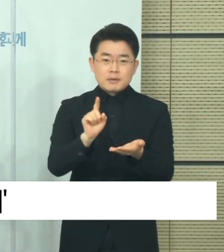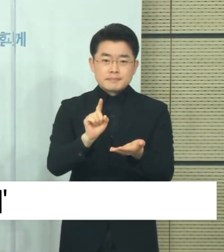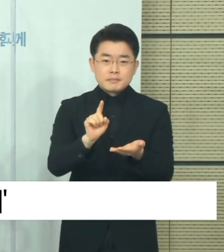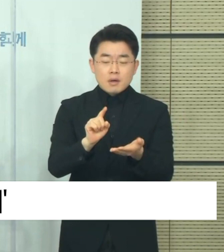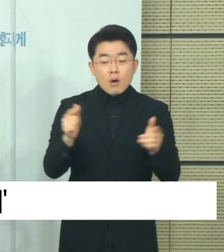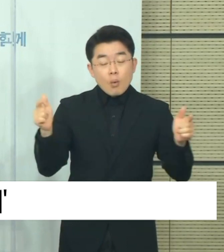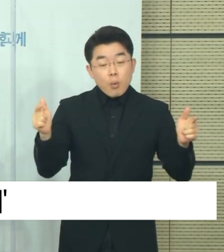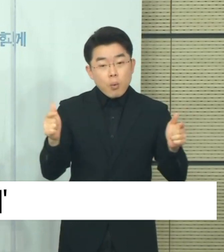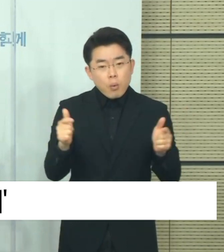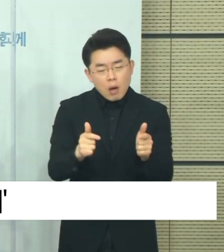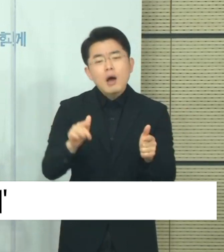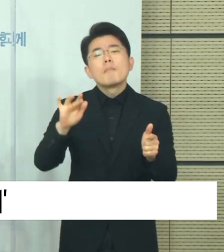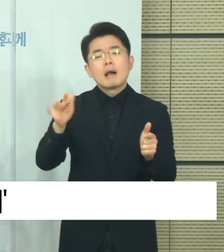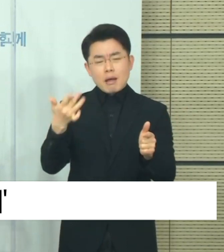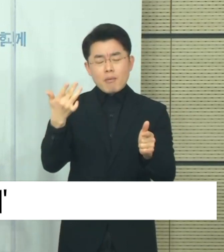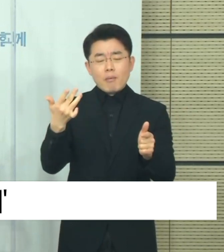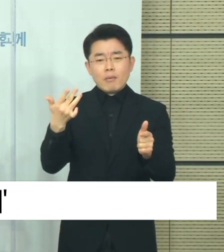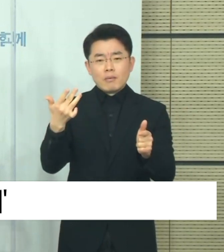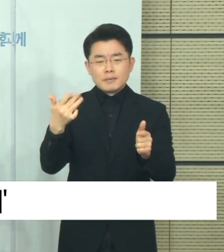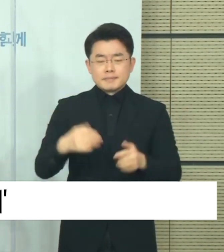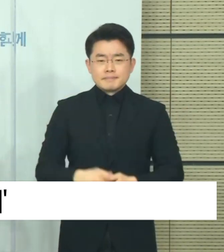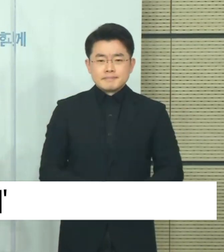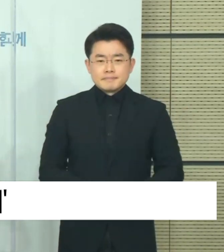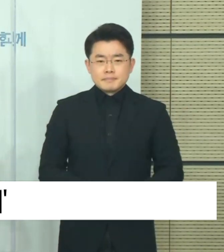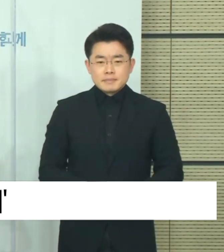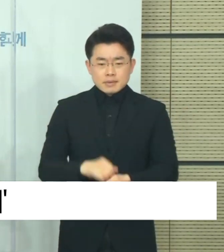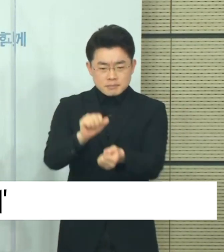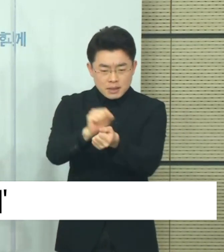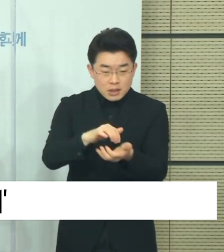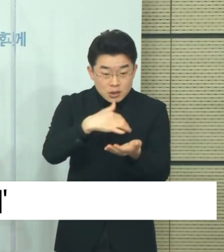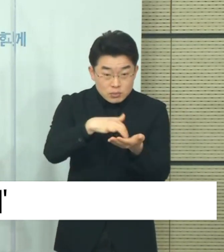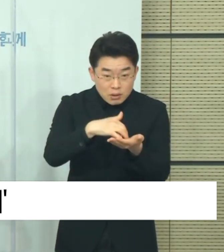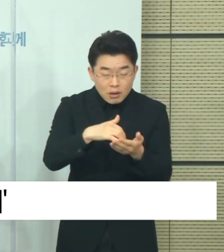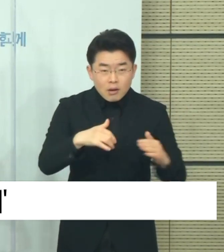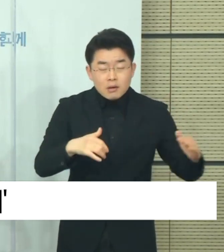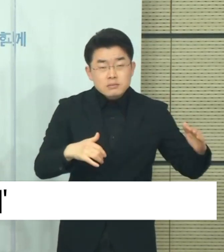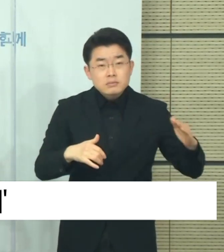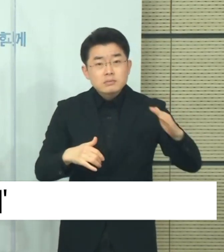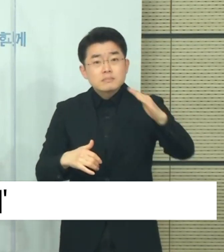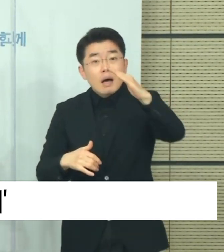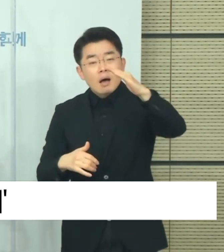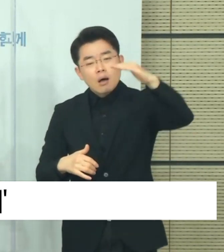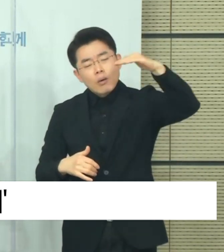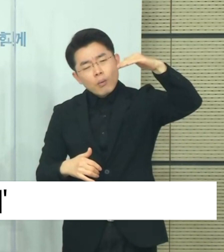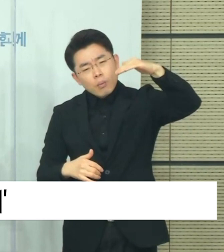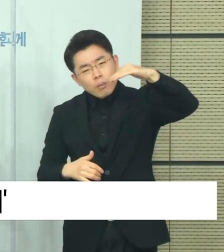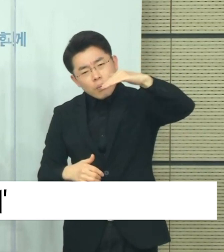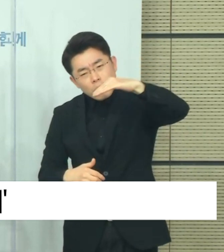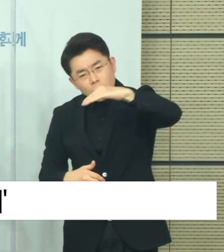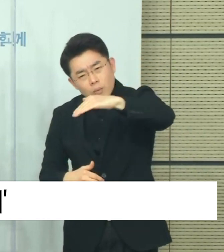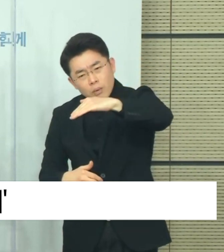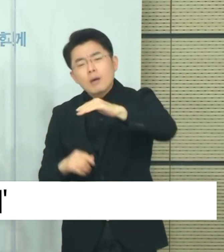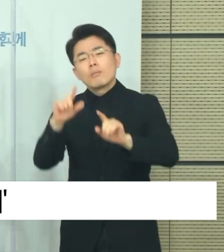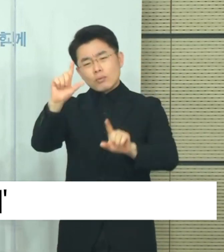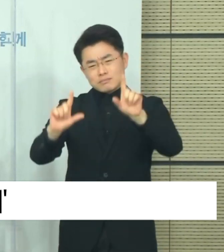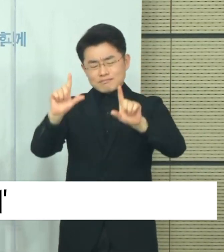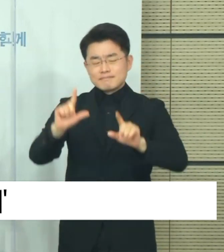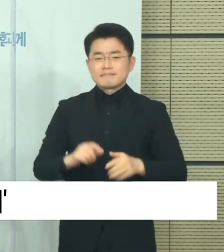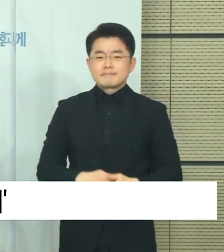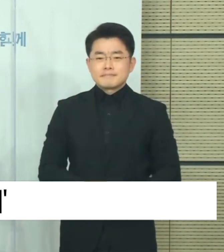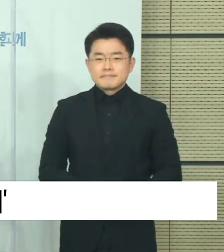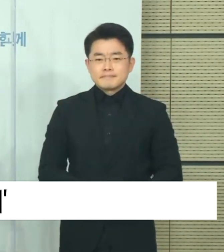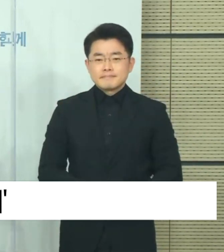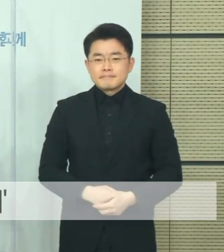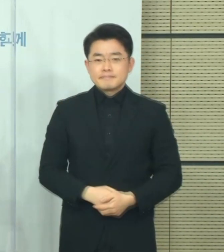800명 때로 낮아지며 현재 유행 사항은 정점에서 완만하게 감소하는 시기로